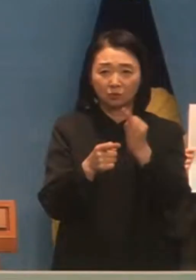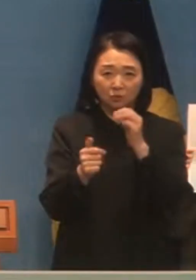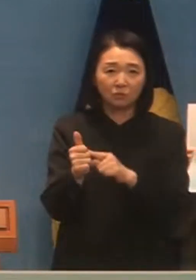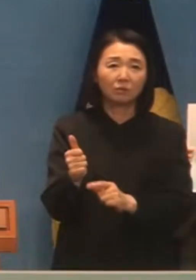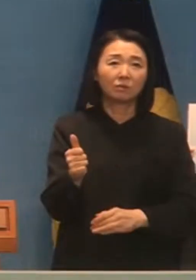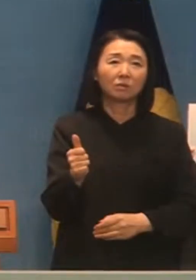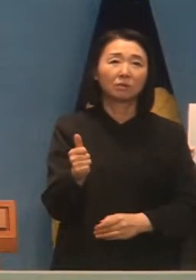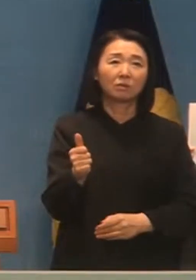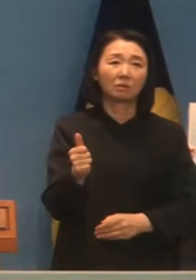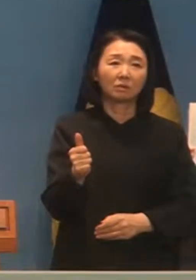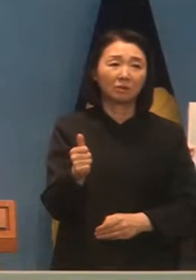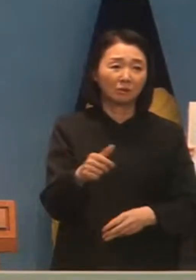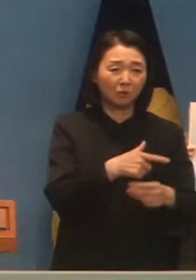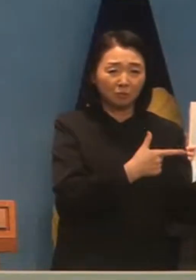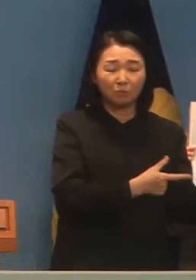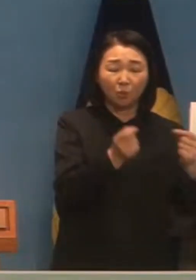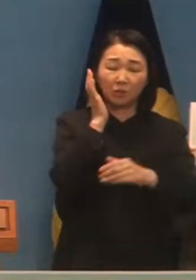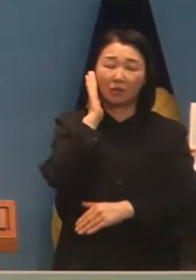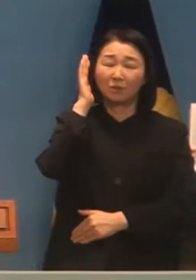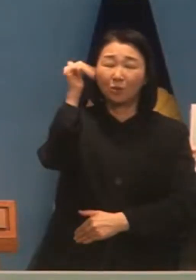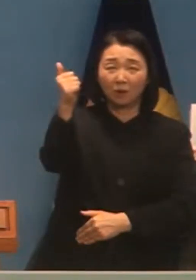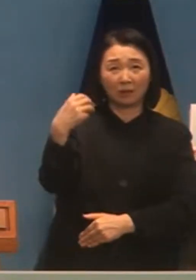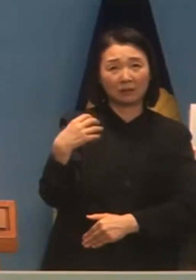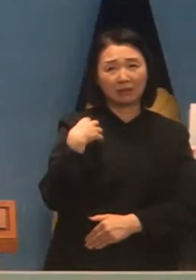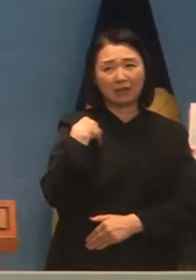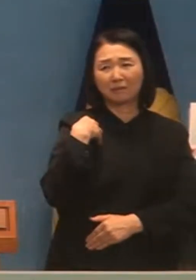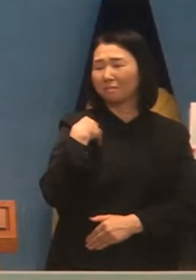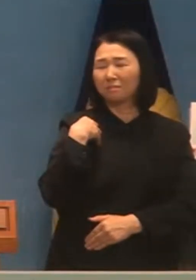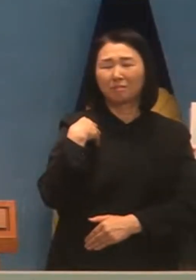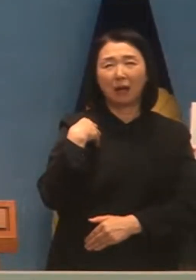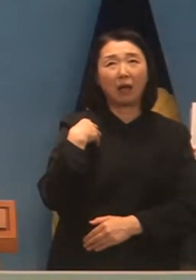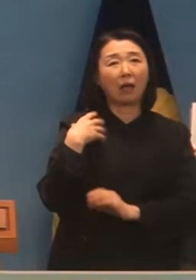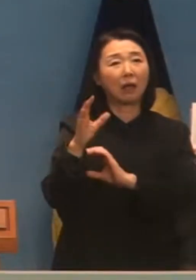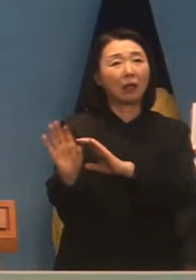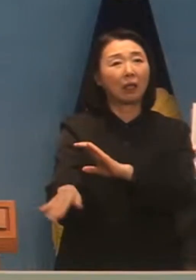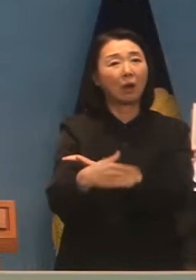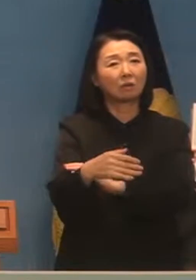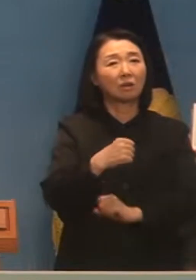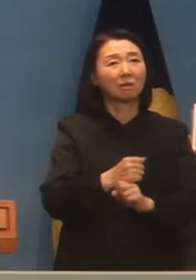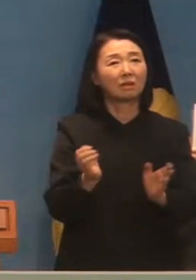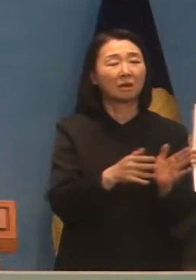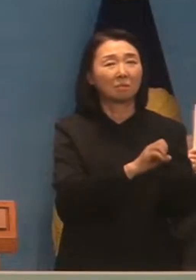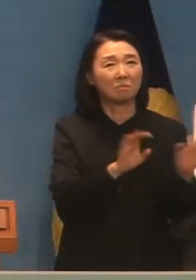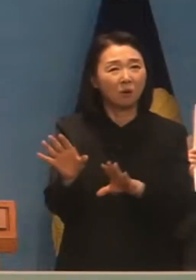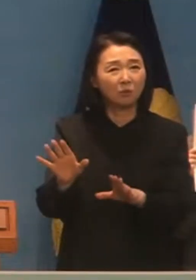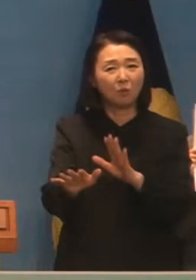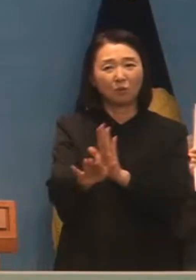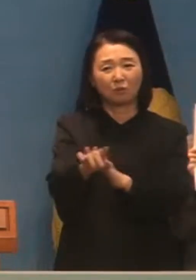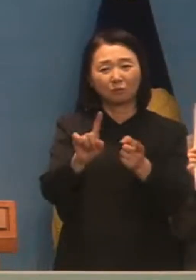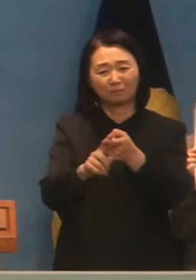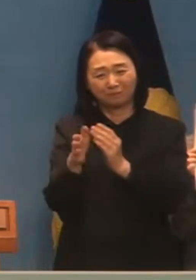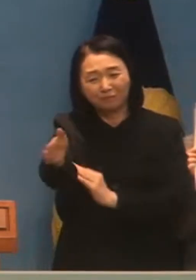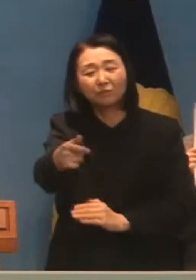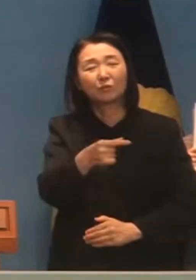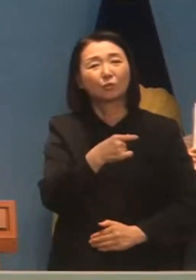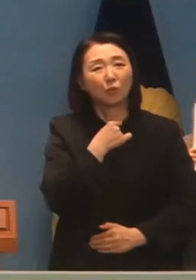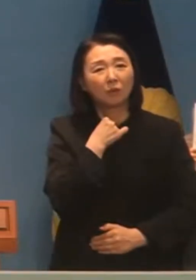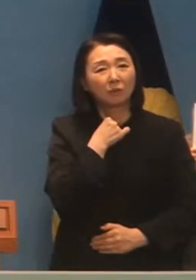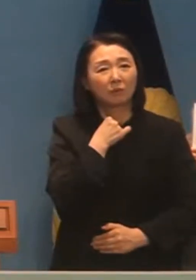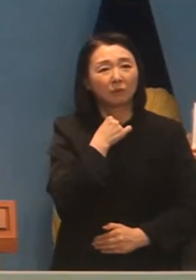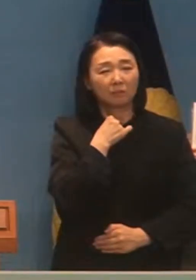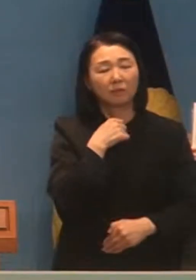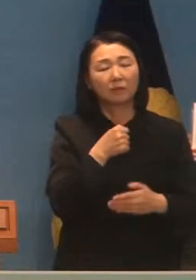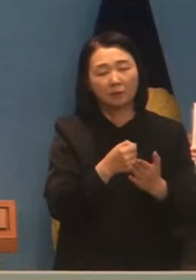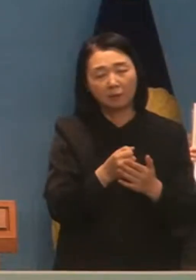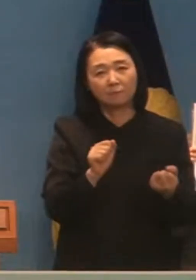윤석열이 모두의 대통령이라는 본인의 책무를 저버리고 극우 파시즘의 씨앗이 되기로 선택했기 때문에 일어난 일입니다.